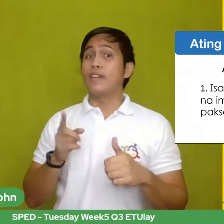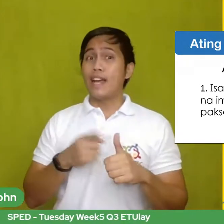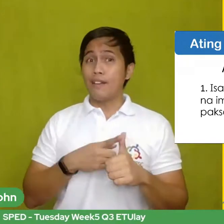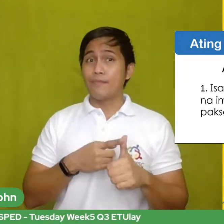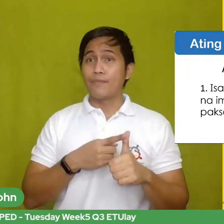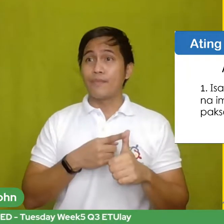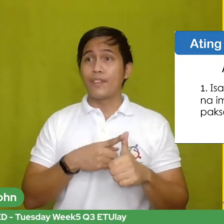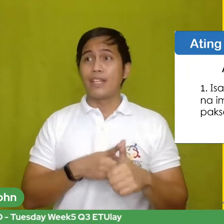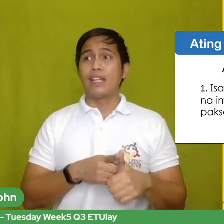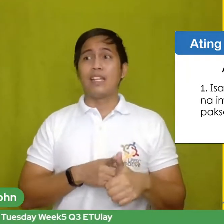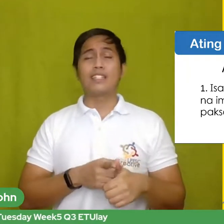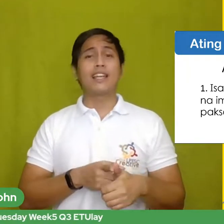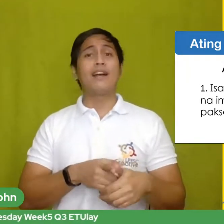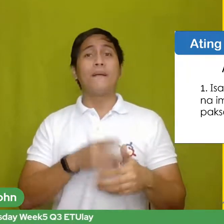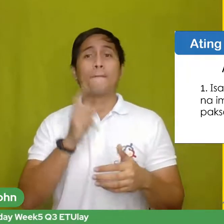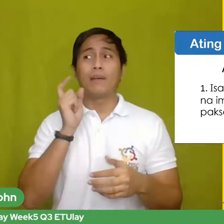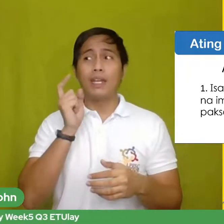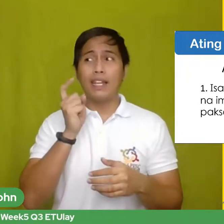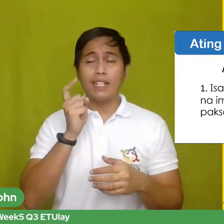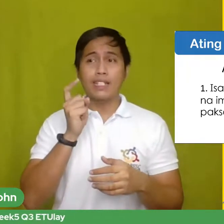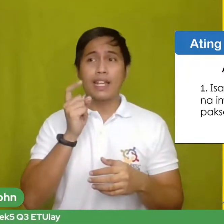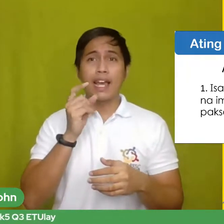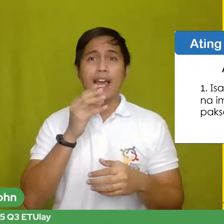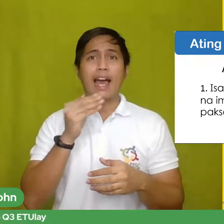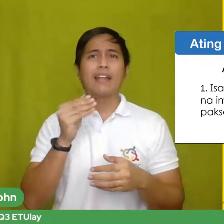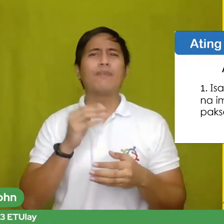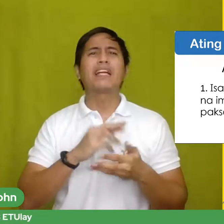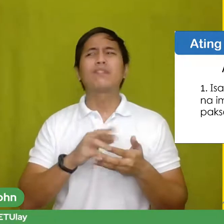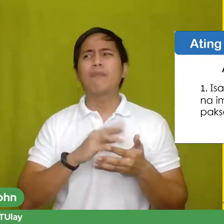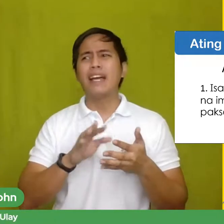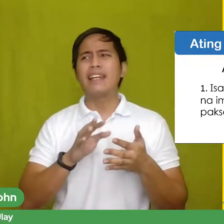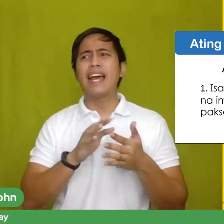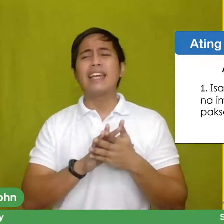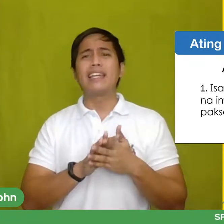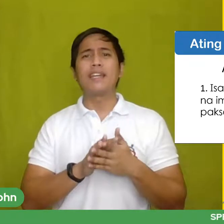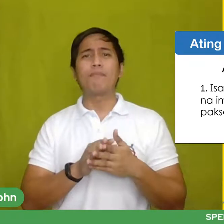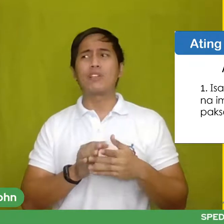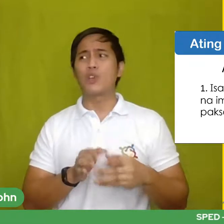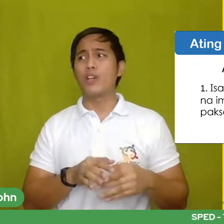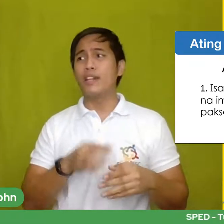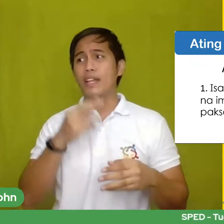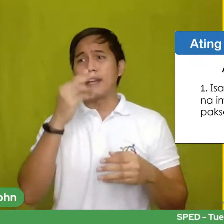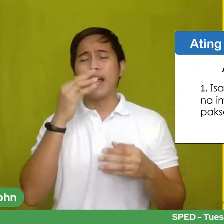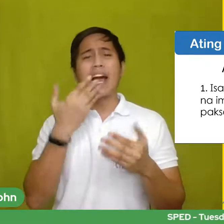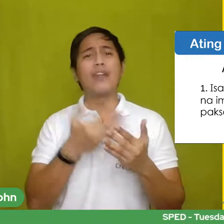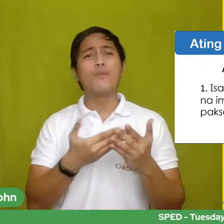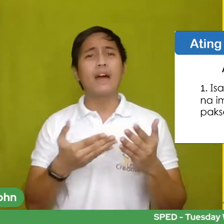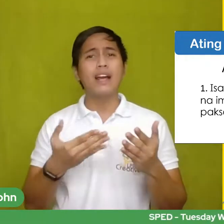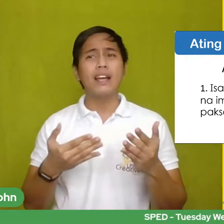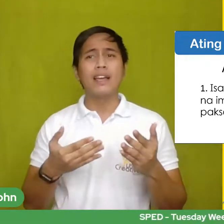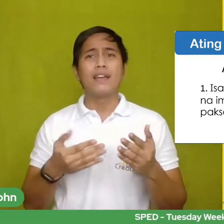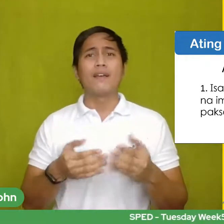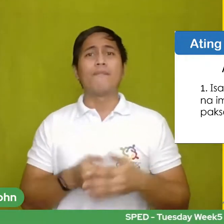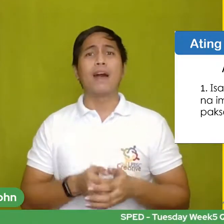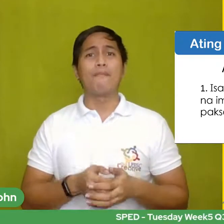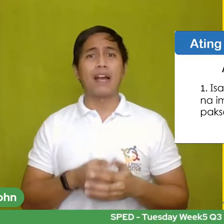Una, isa siyang mabilis at magaspang na impresyon ng anumang